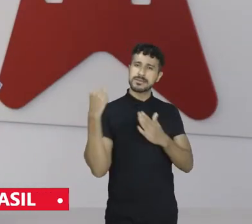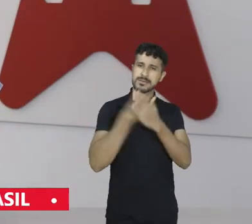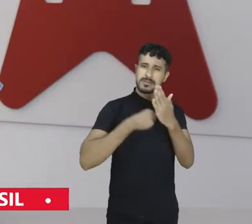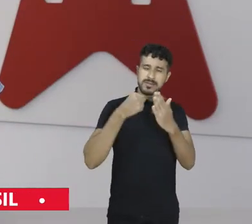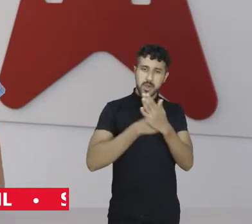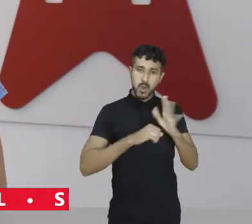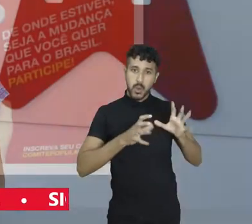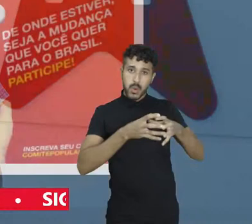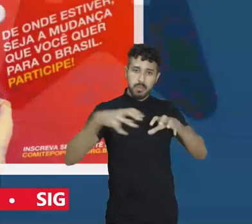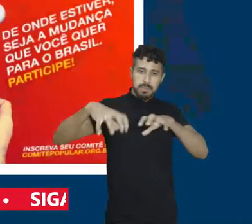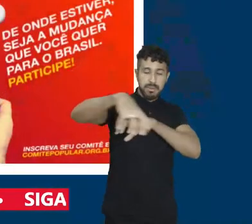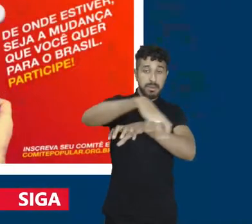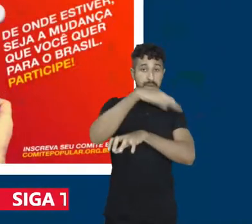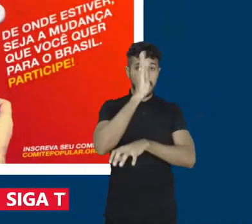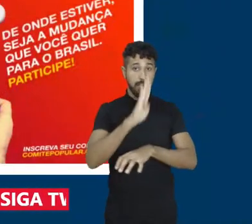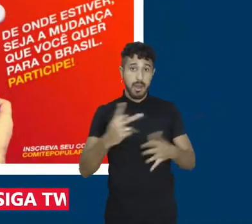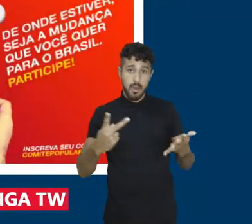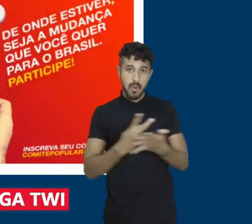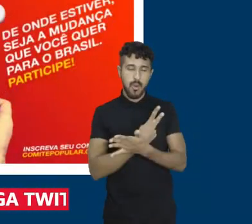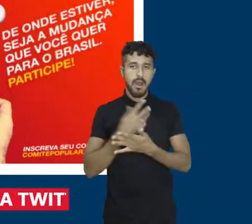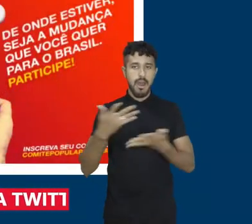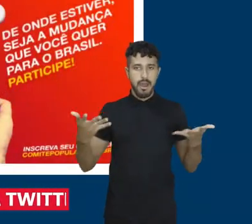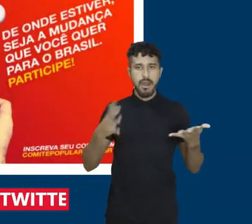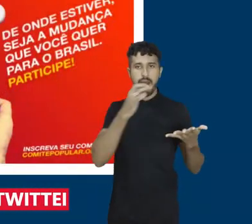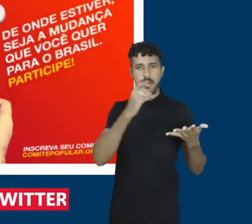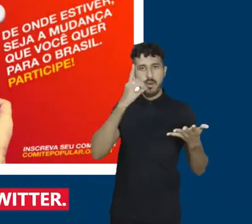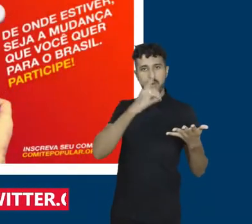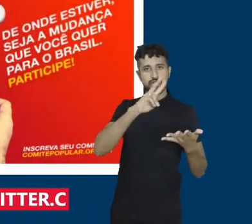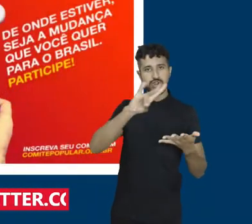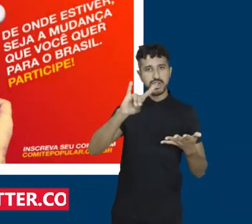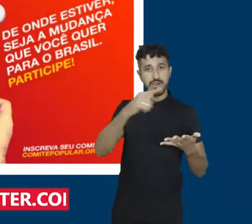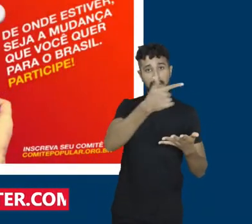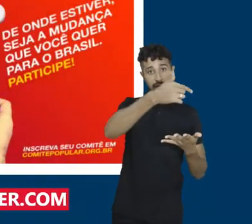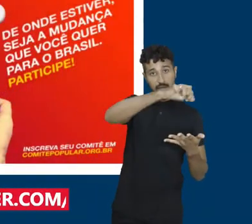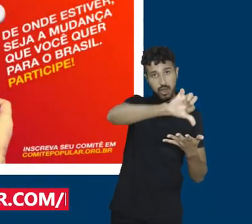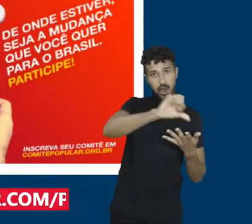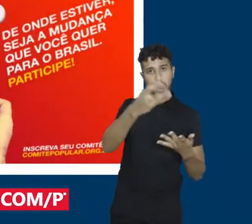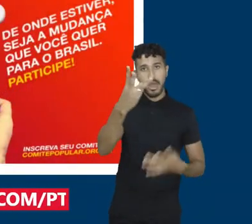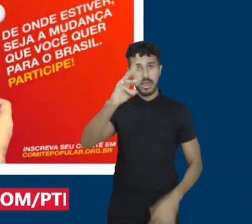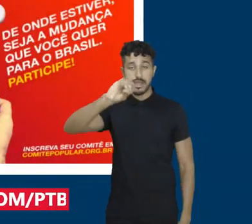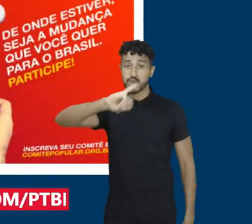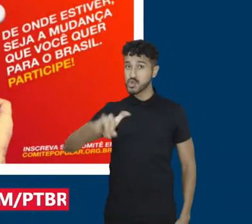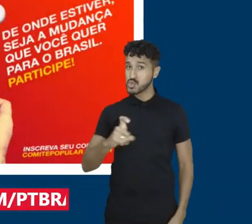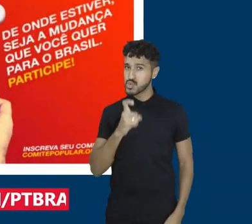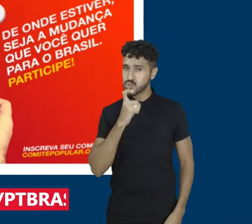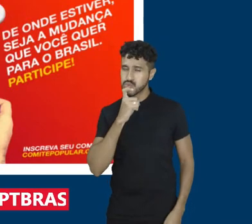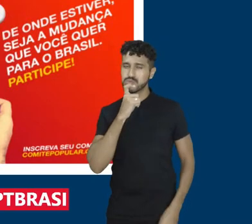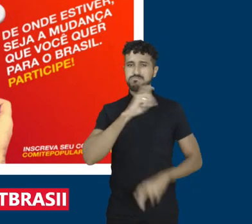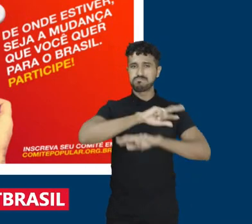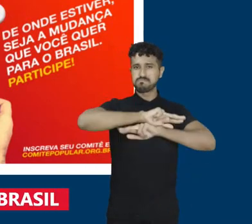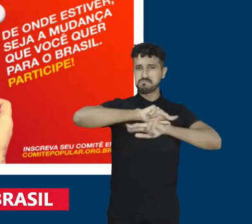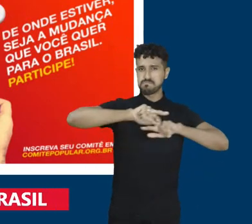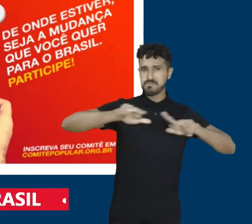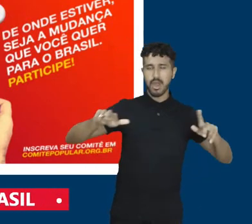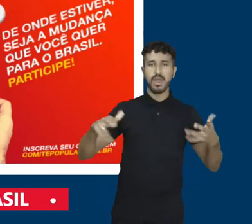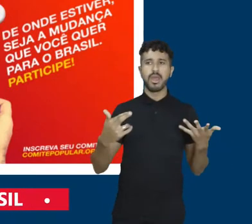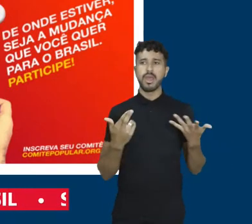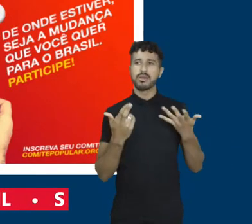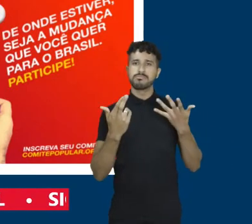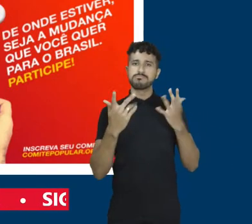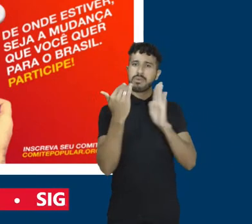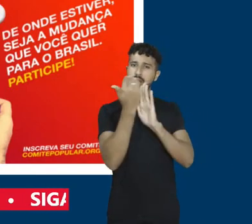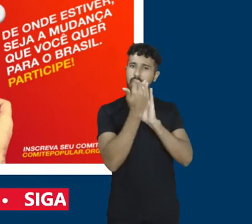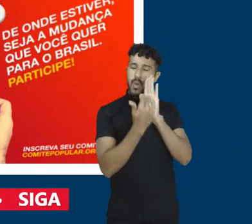pelo Brasil vai acontecer neste final de semana, nos dias 29 e 30 de julho. Entre as atividades sugeridas aos